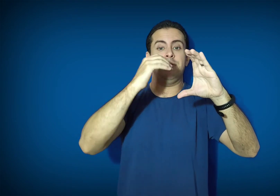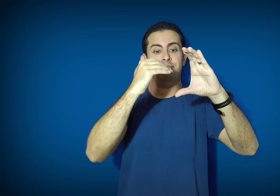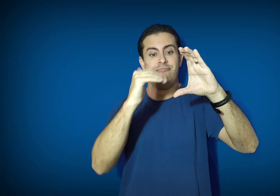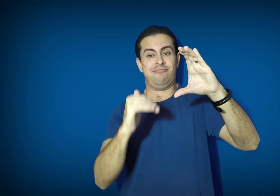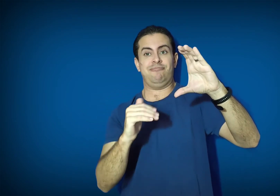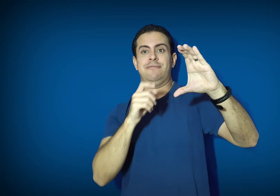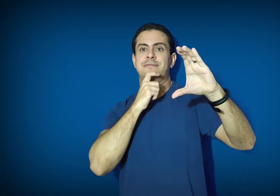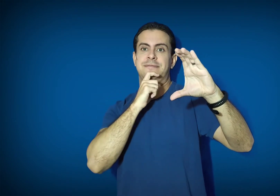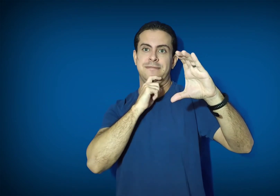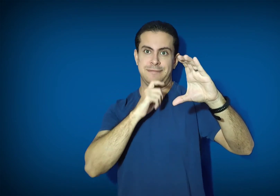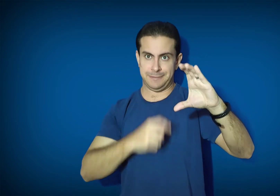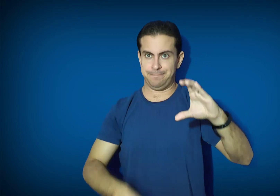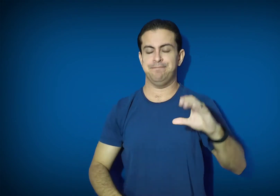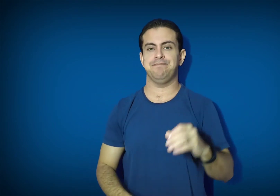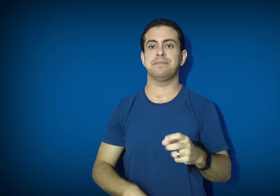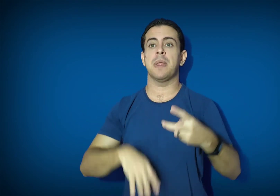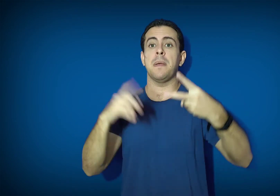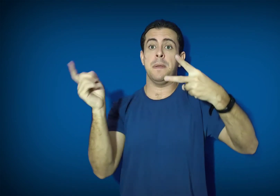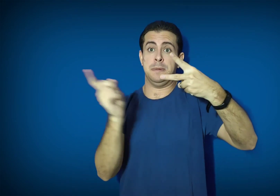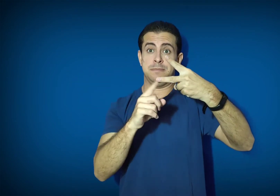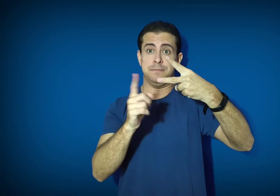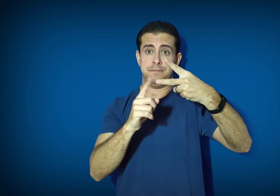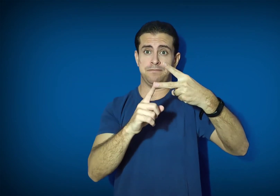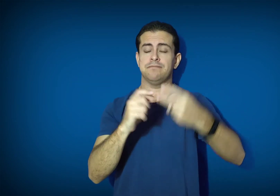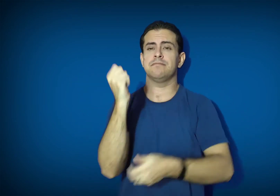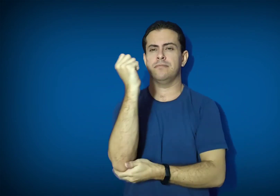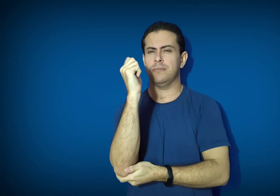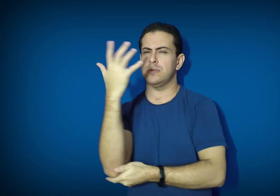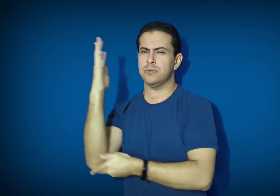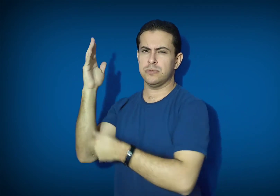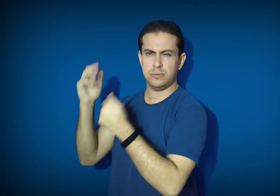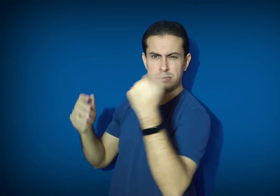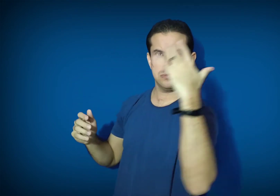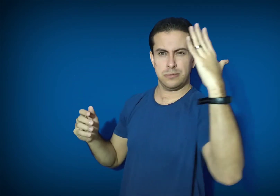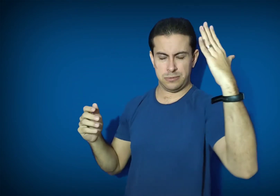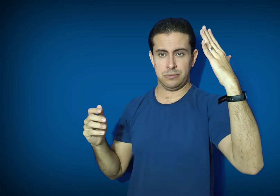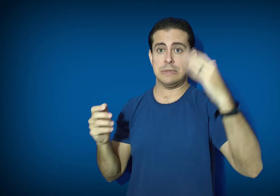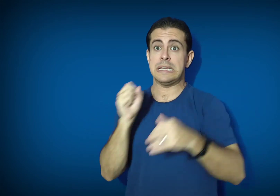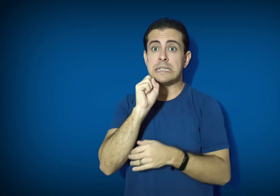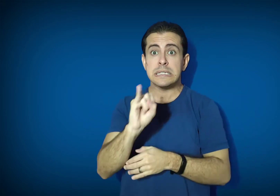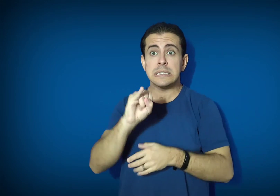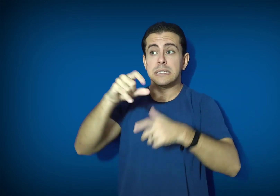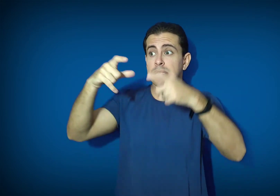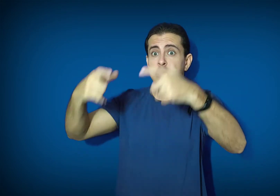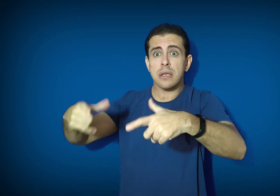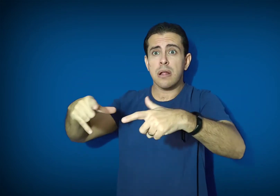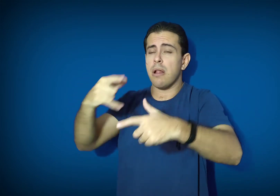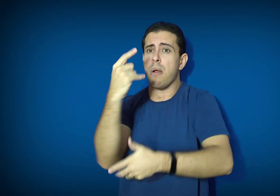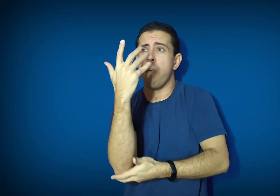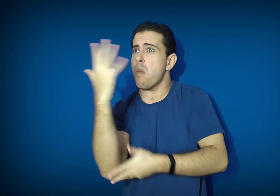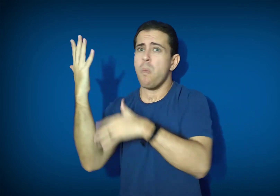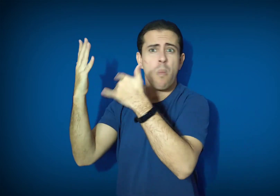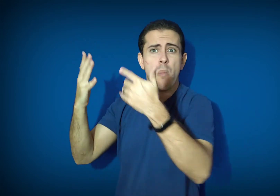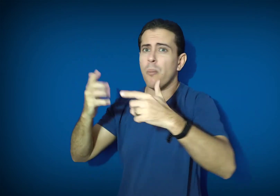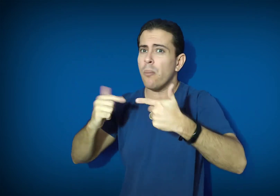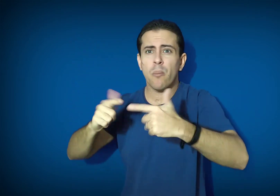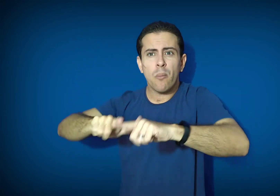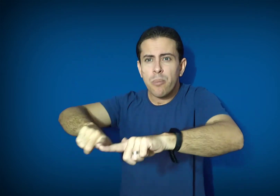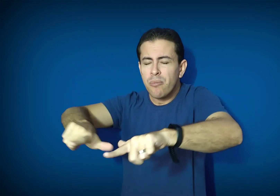estão mais longe ali do Equador. A segunda influência é a vegetação. Se o local tiver